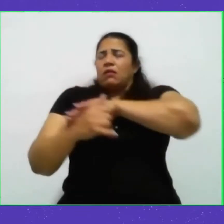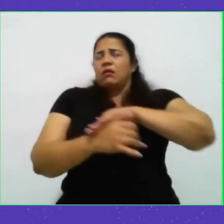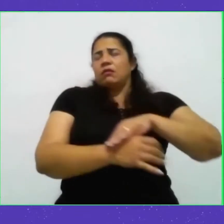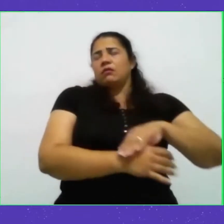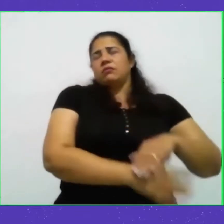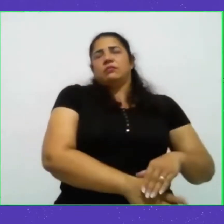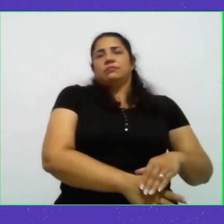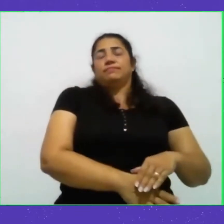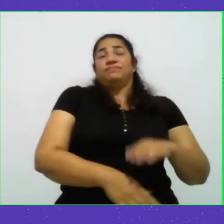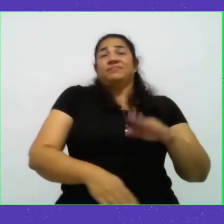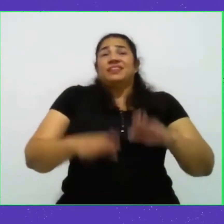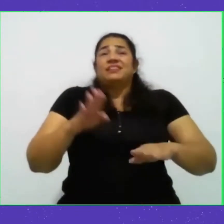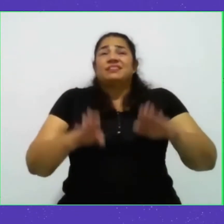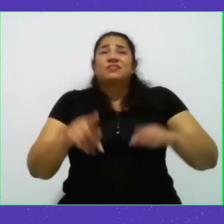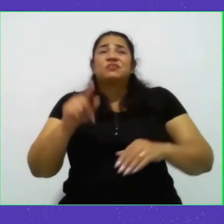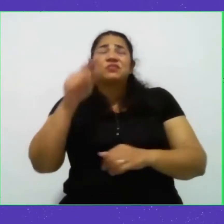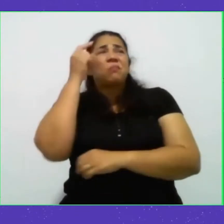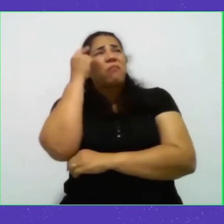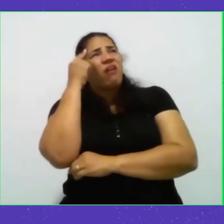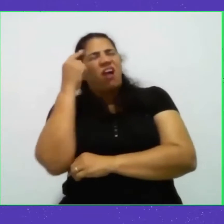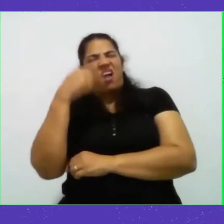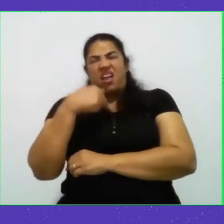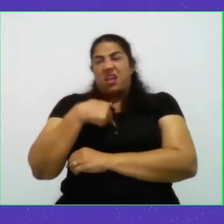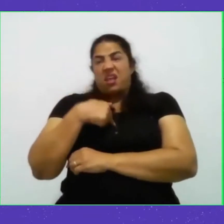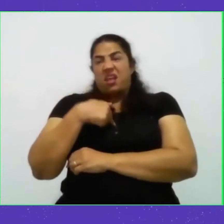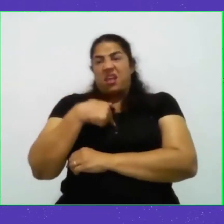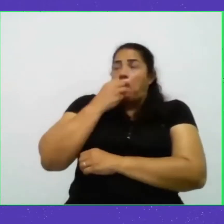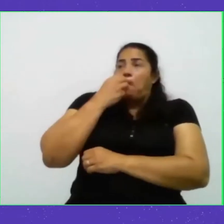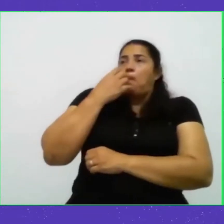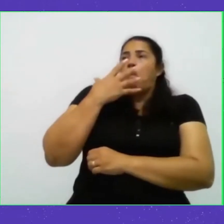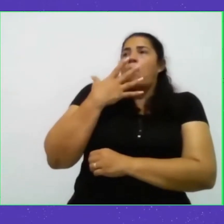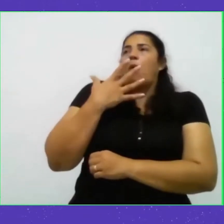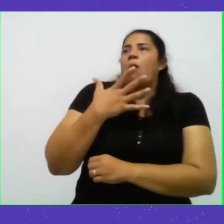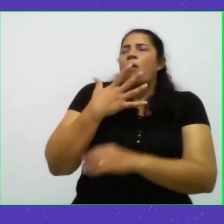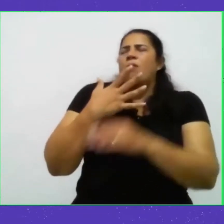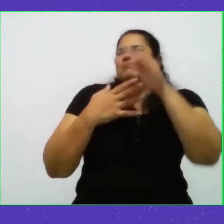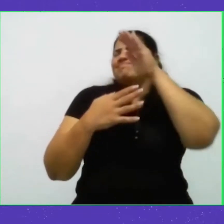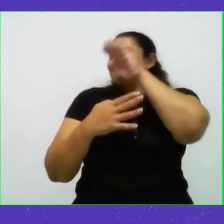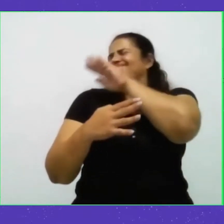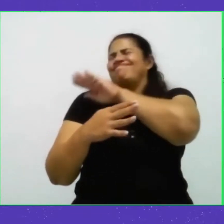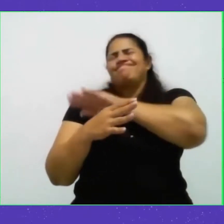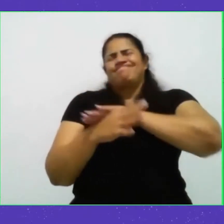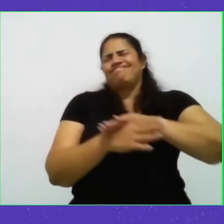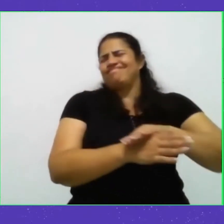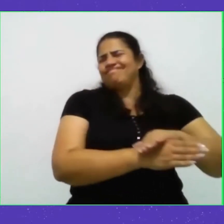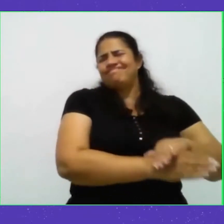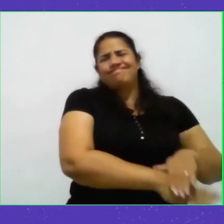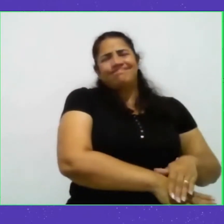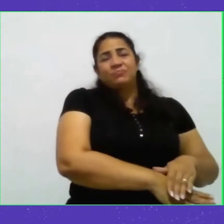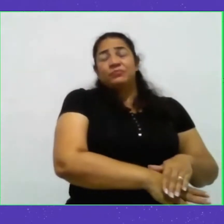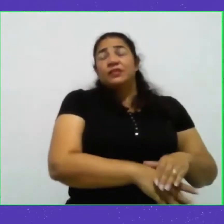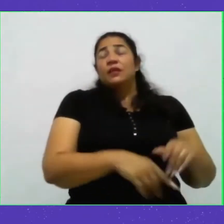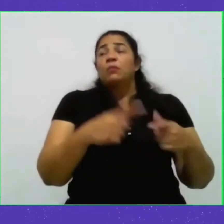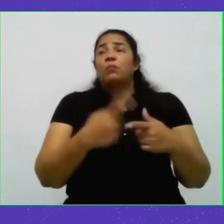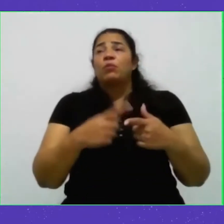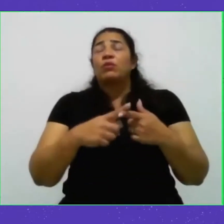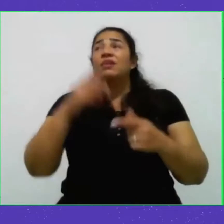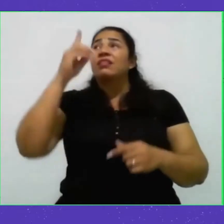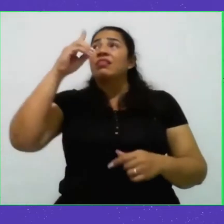naquilo que você faz, deixa isso de lado, se esvazia para que Deus possa introduzir você num ambiente